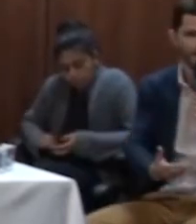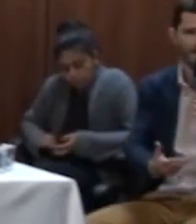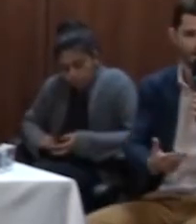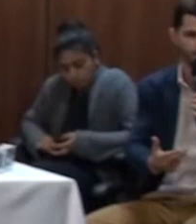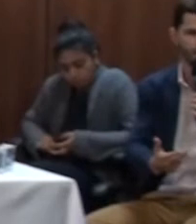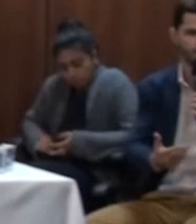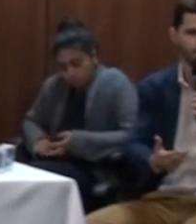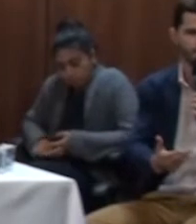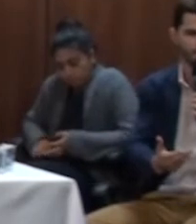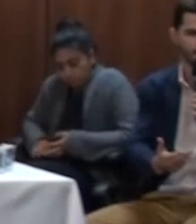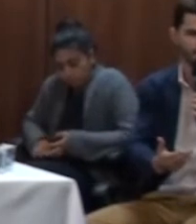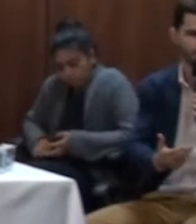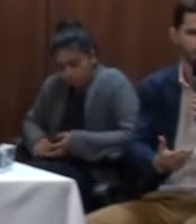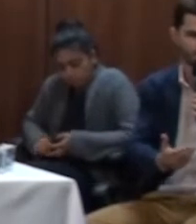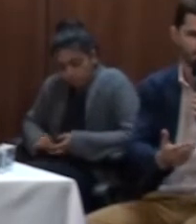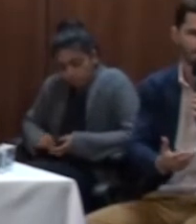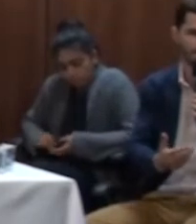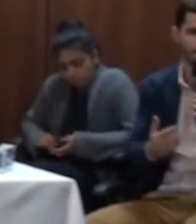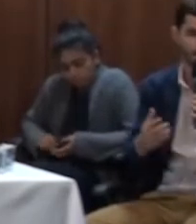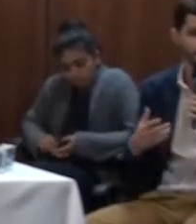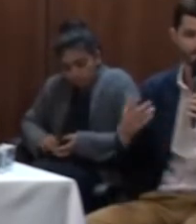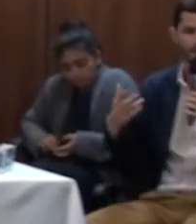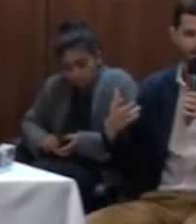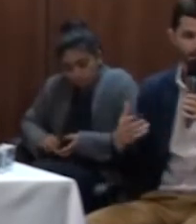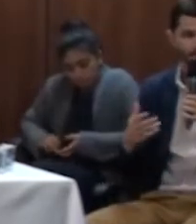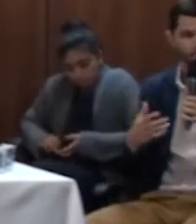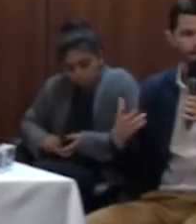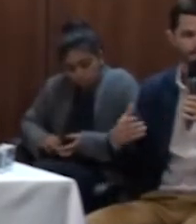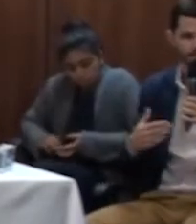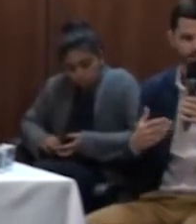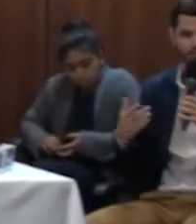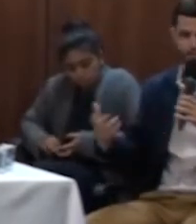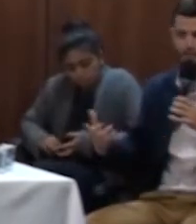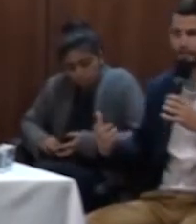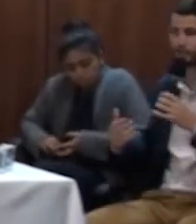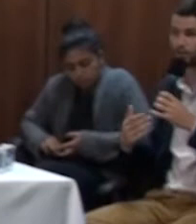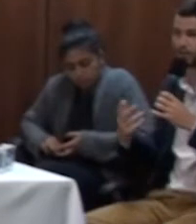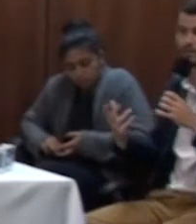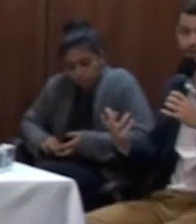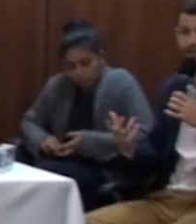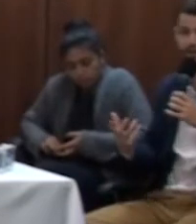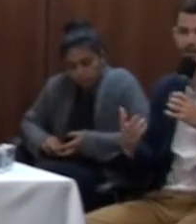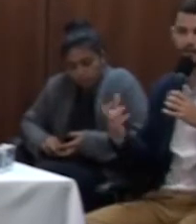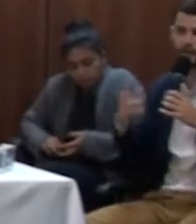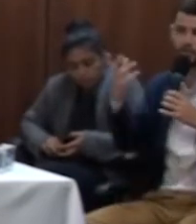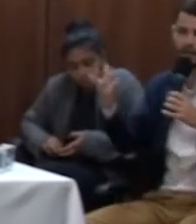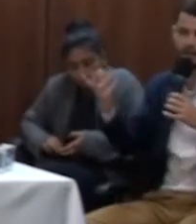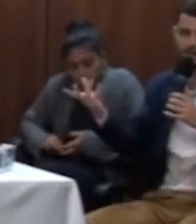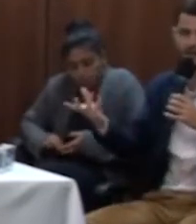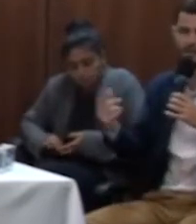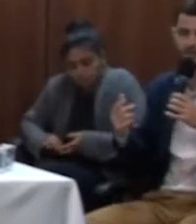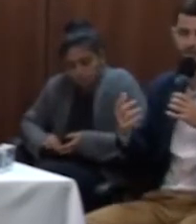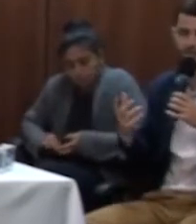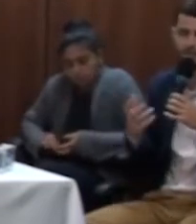somar aos próprios equipamentos públicos que já existem para que isso cresça, para que isso se amplie. Então, a gente precisa saber, ok, é do